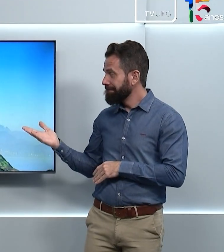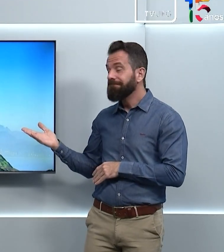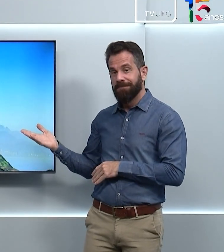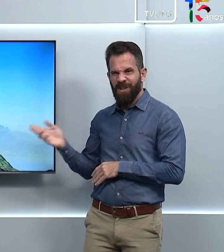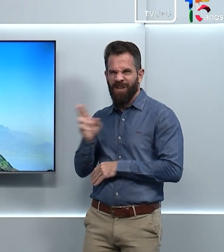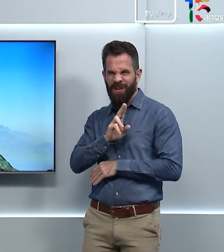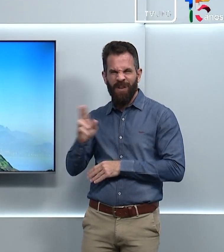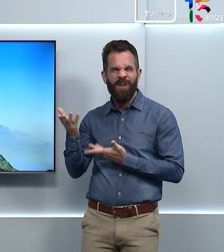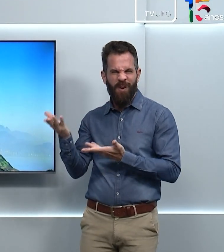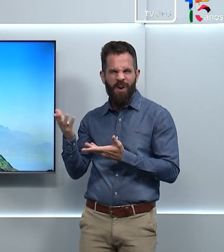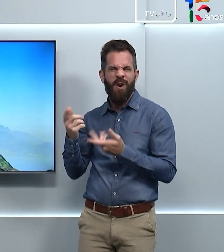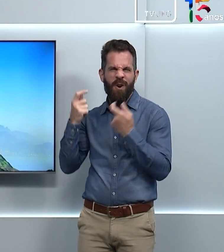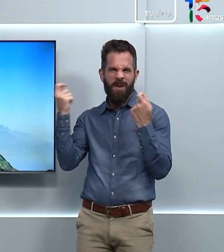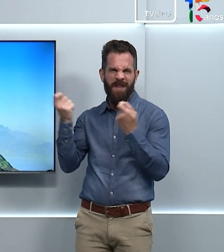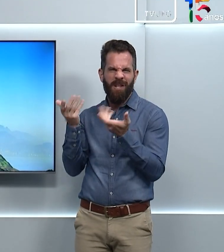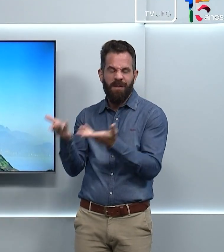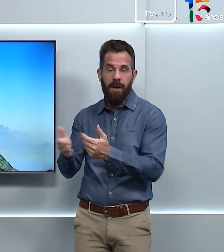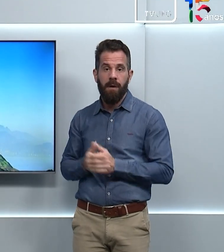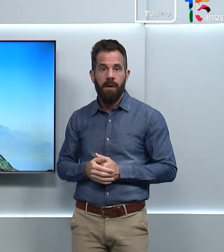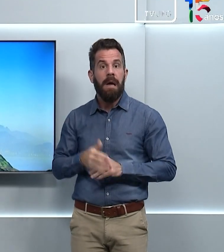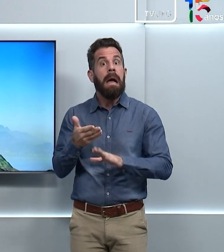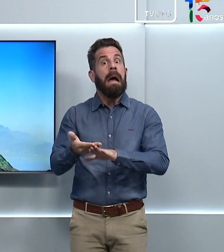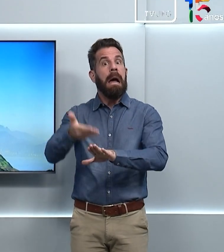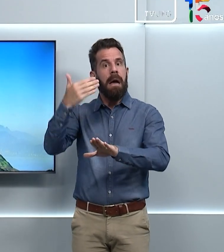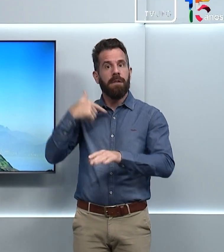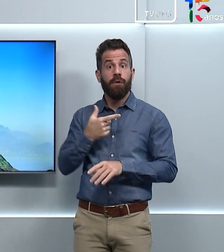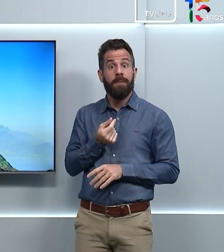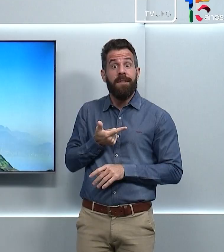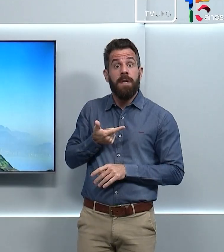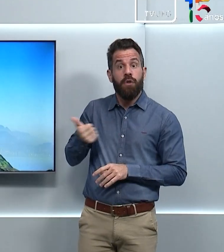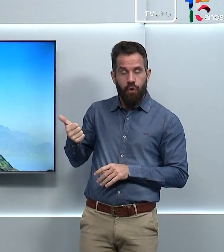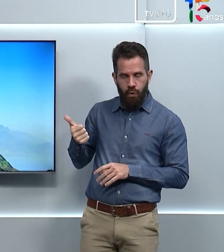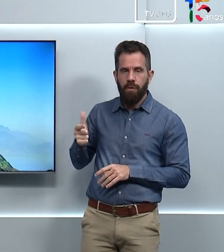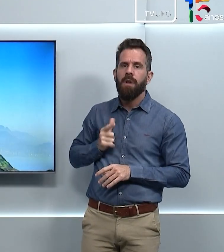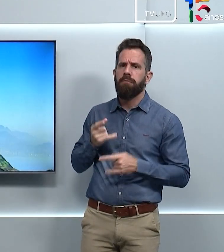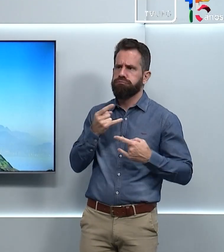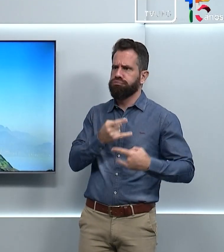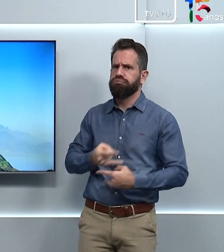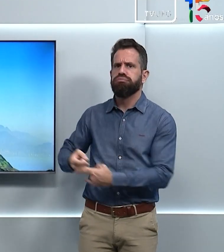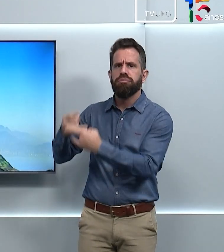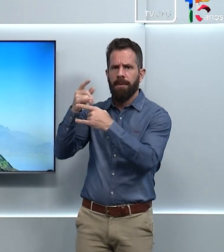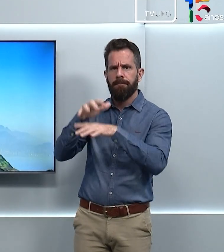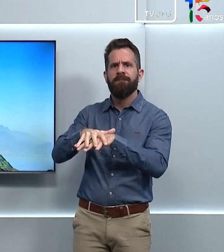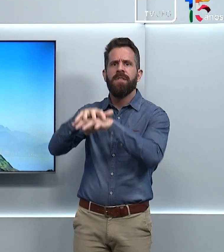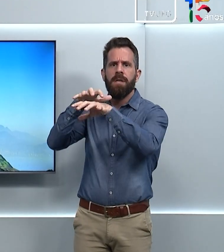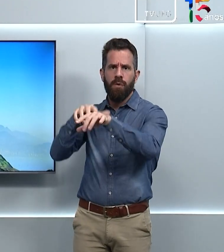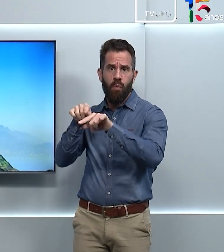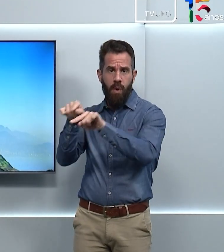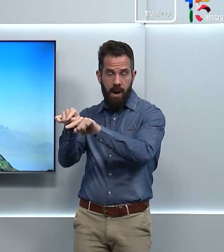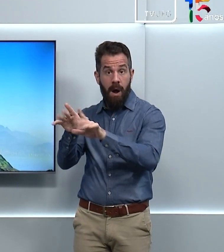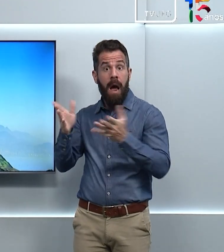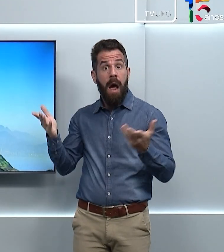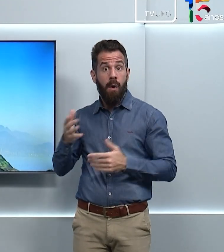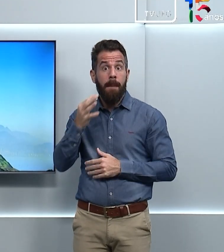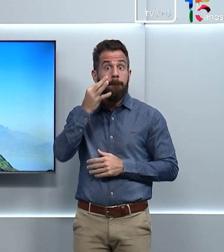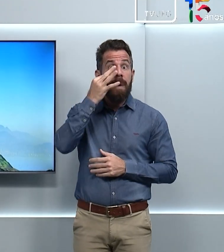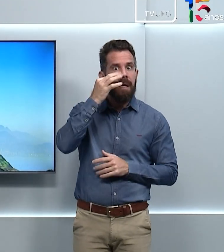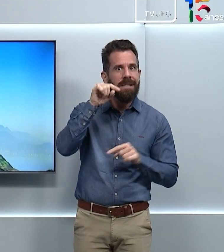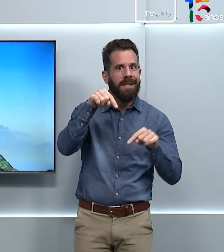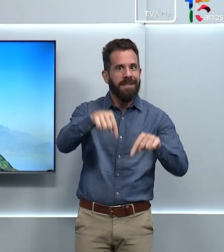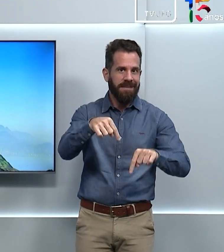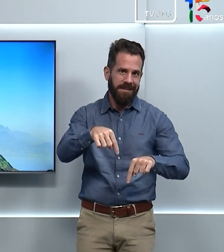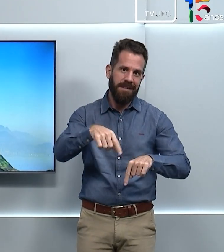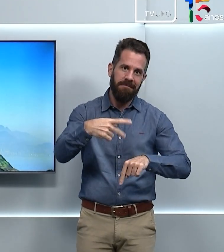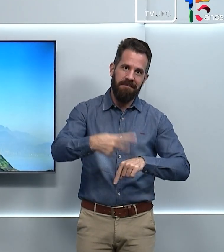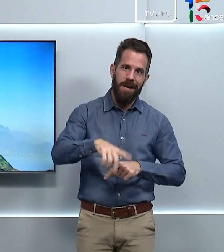desse evento. Depois de uma edição virtual em 2021, essa é a primeira vez que o encontro ocorre de forma presencial